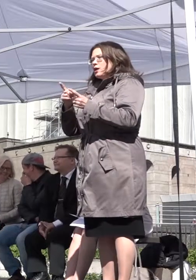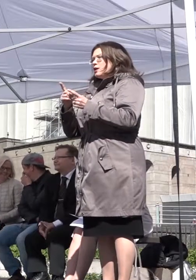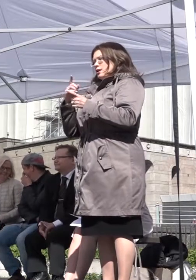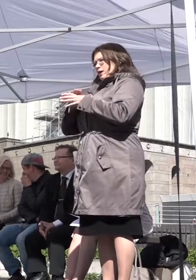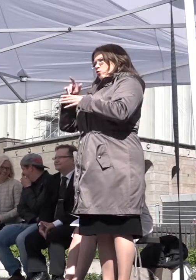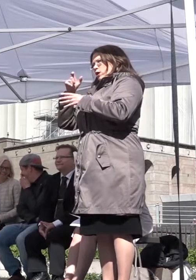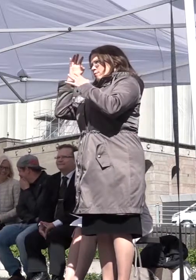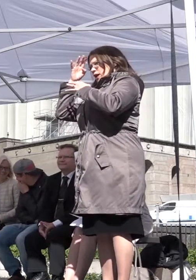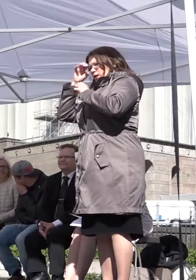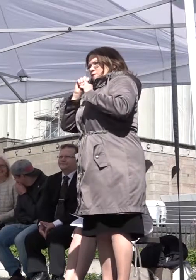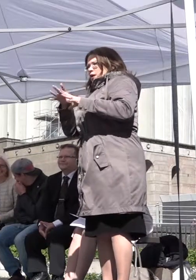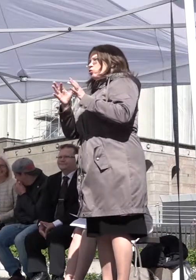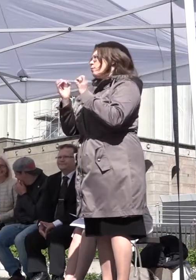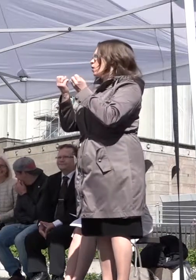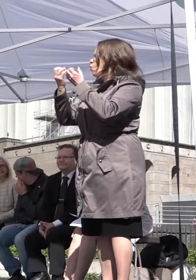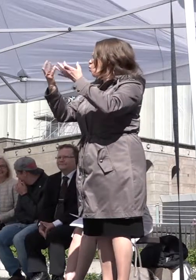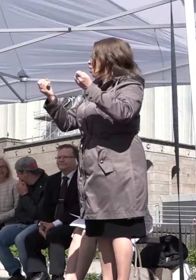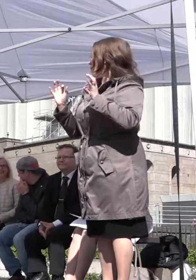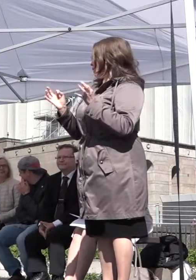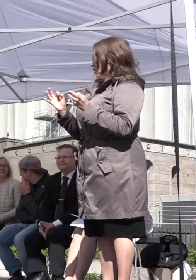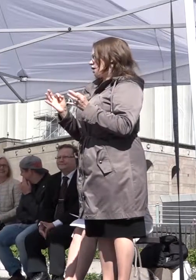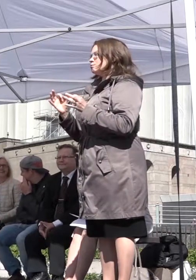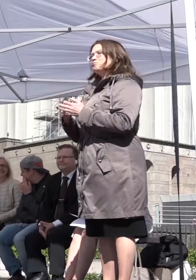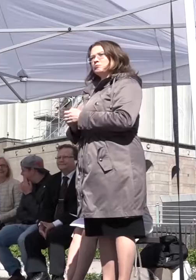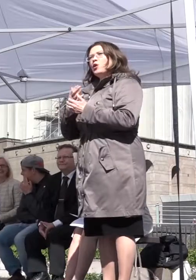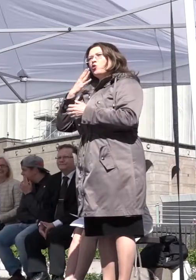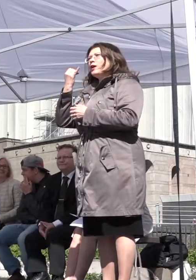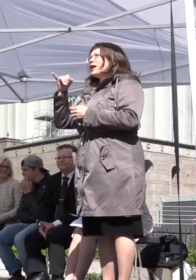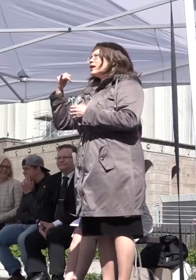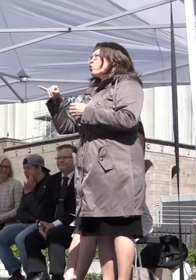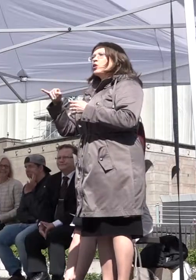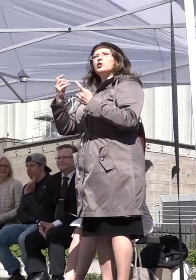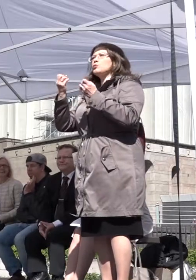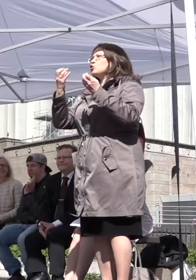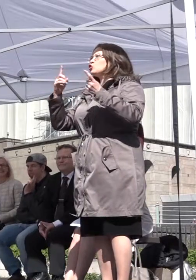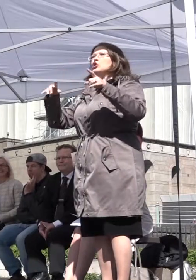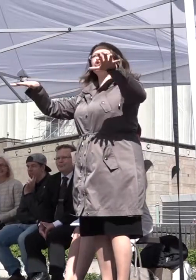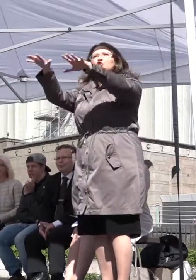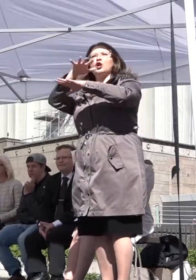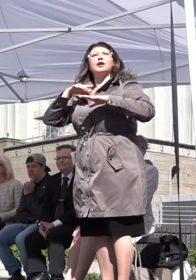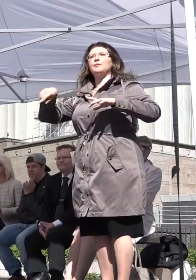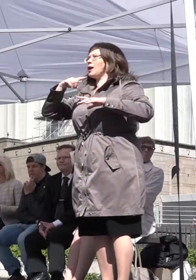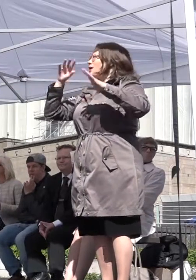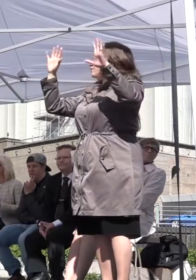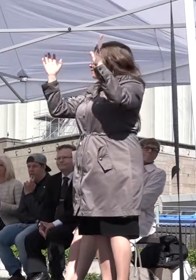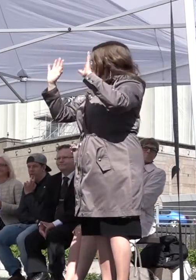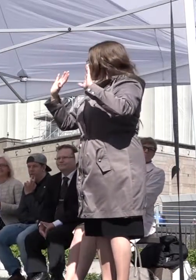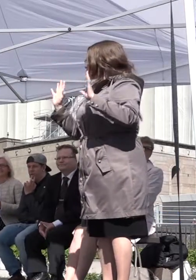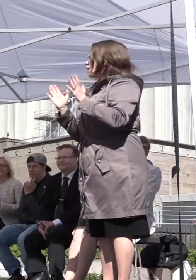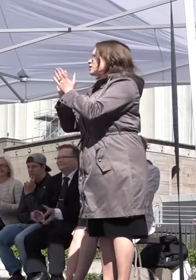mielentilan mukaan. Eli hyvä Jenni-Julia, missä puistossa oletkin, täältä vilkutamme ja taputamme